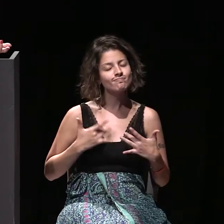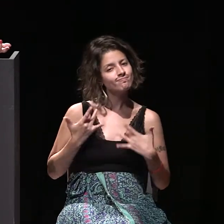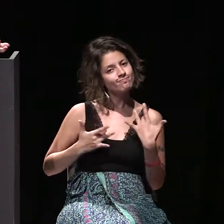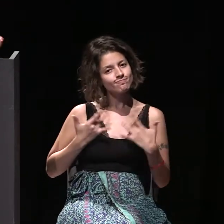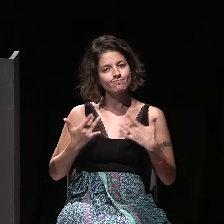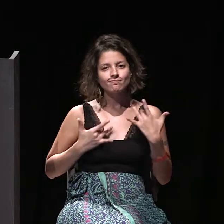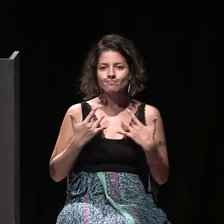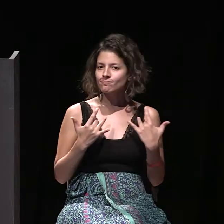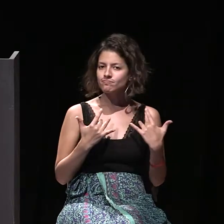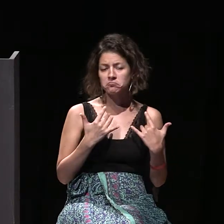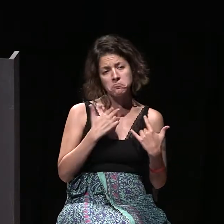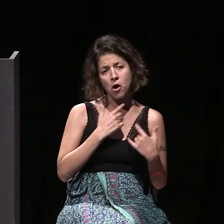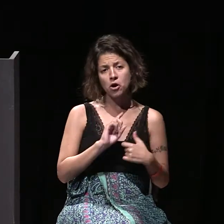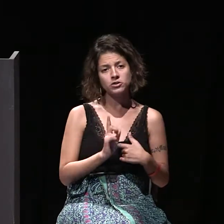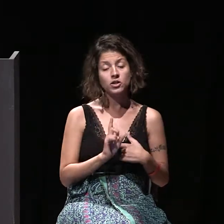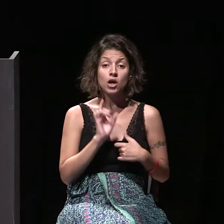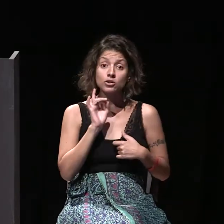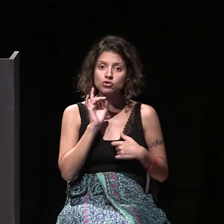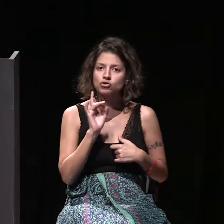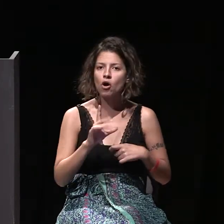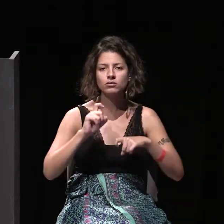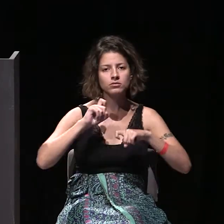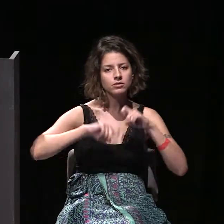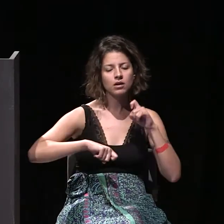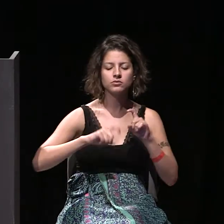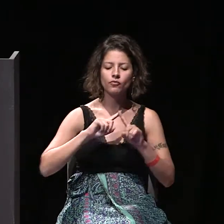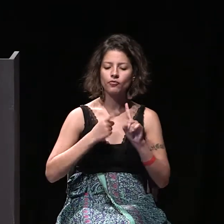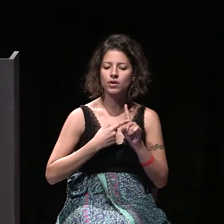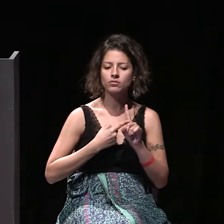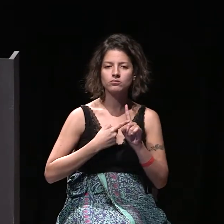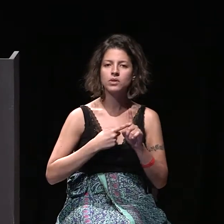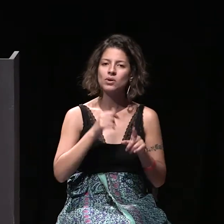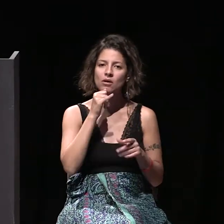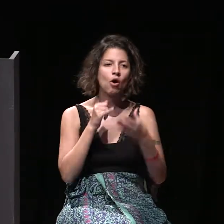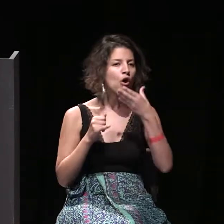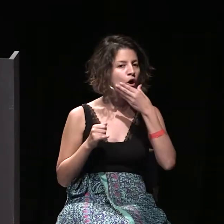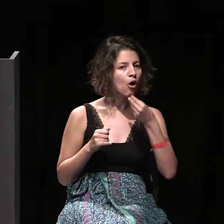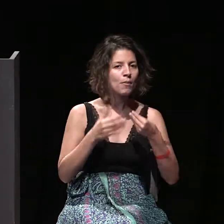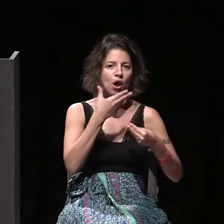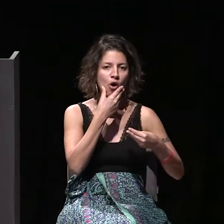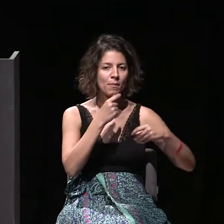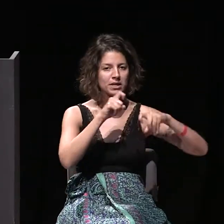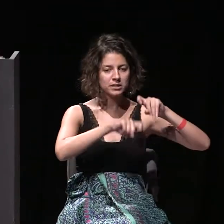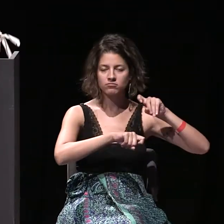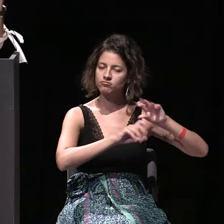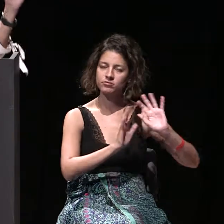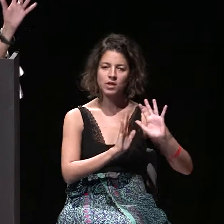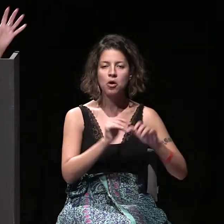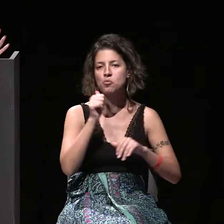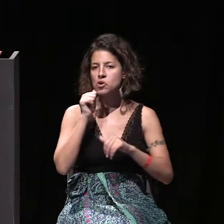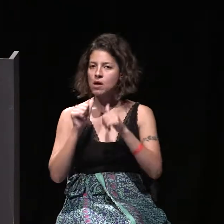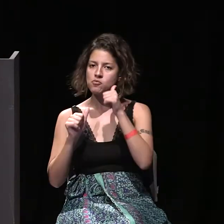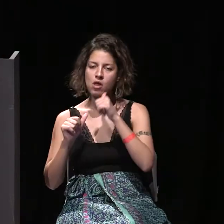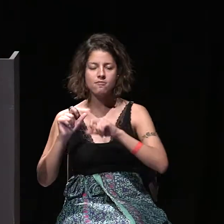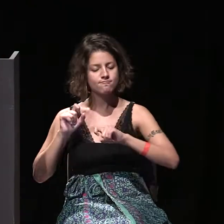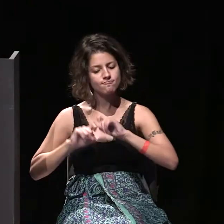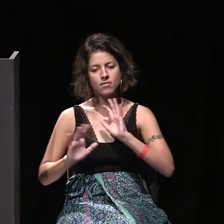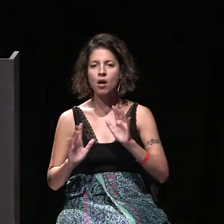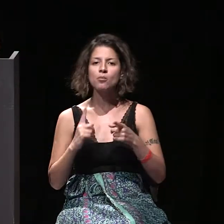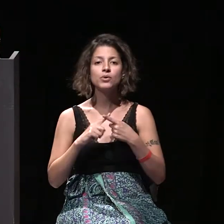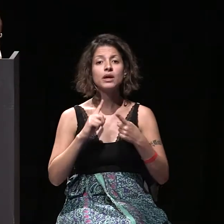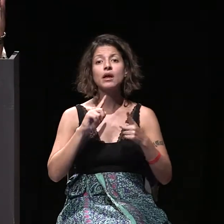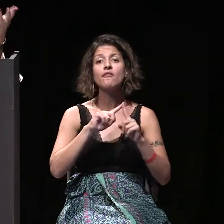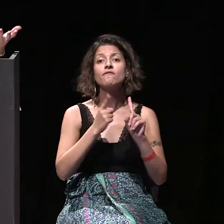para reproduzir. Tudo que não reproduz é anormal. Então, homem com homem, mulher com mulher não reproduz, é anormal. Aí que virou a